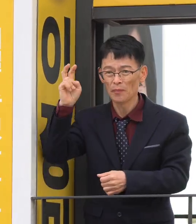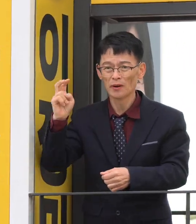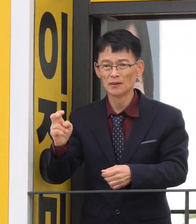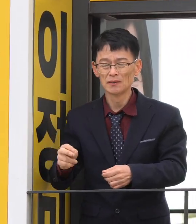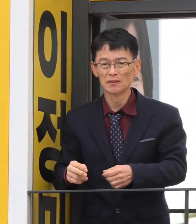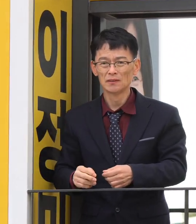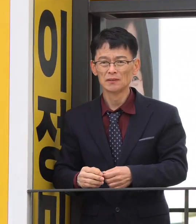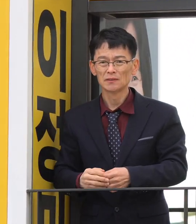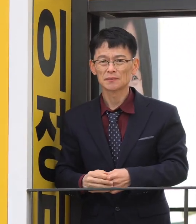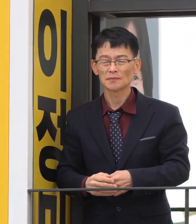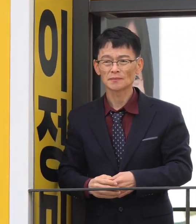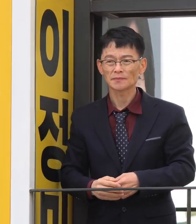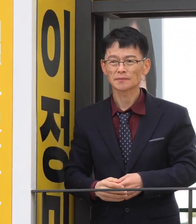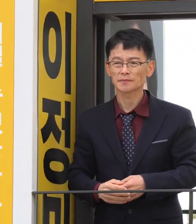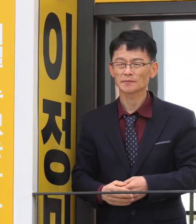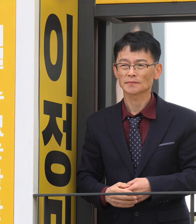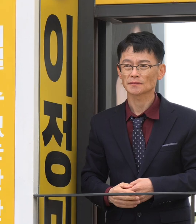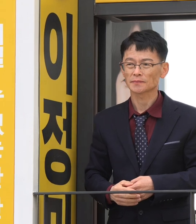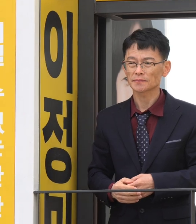여러분.